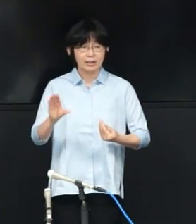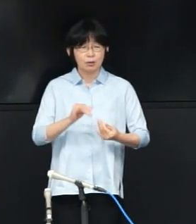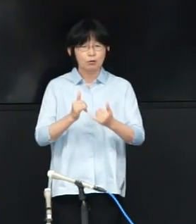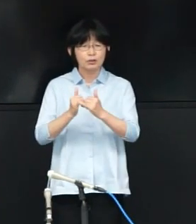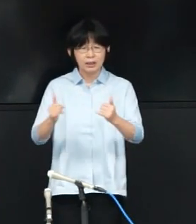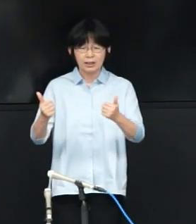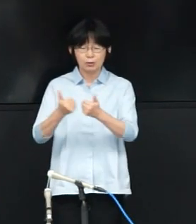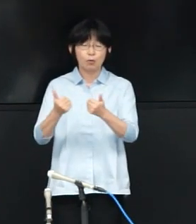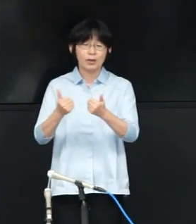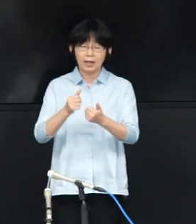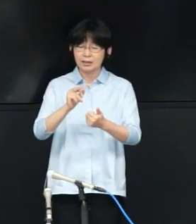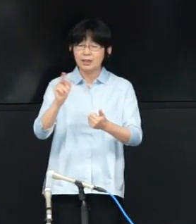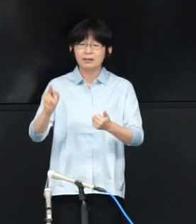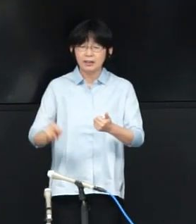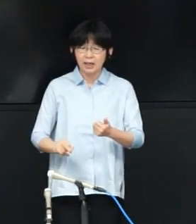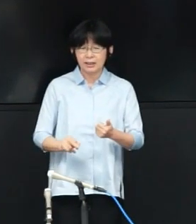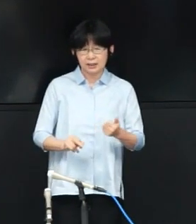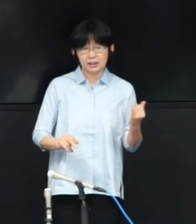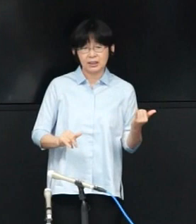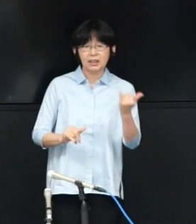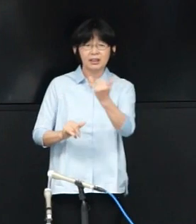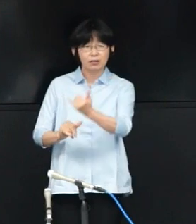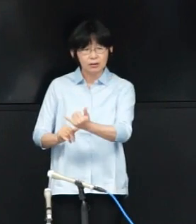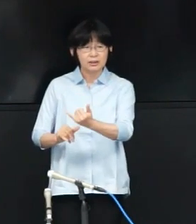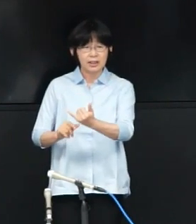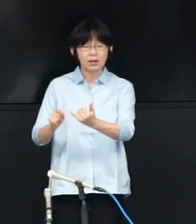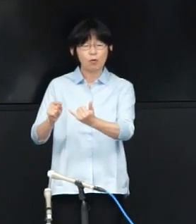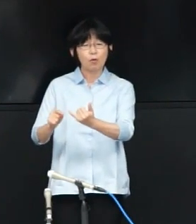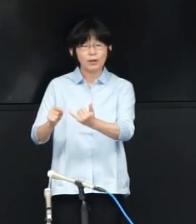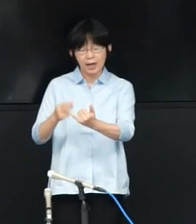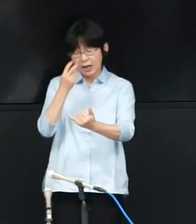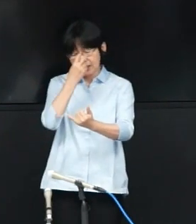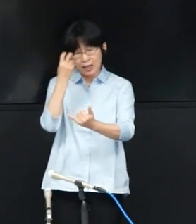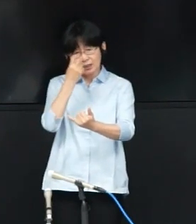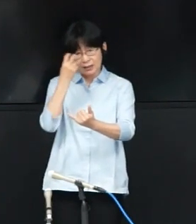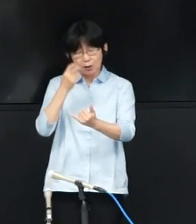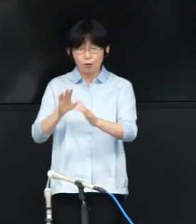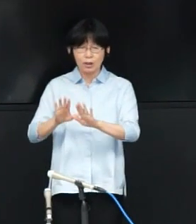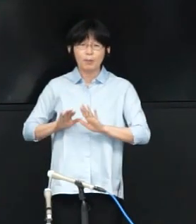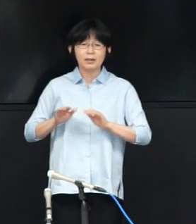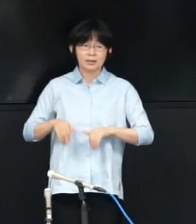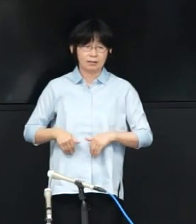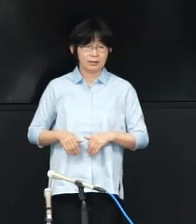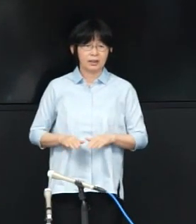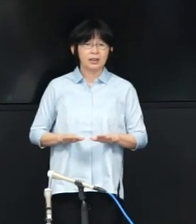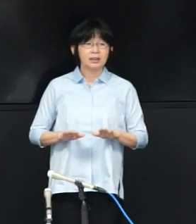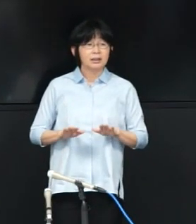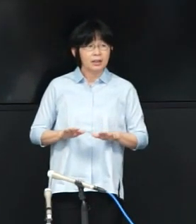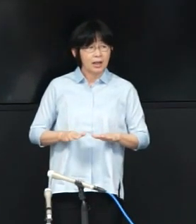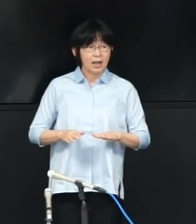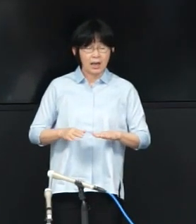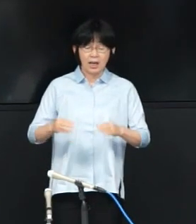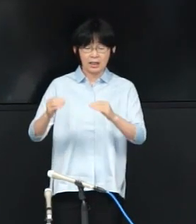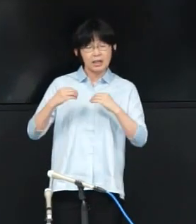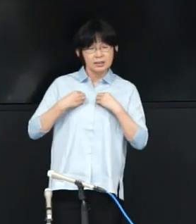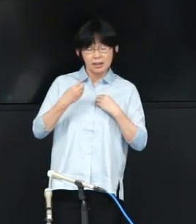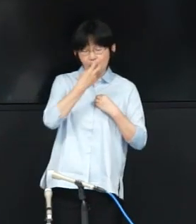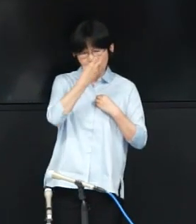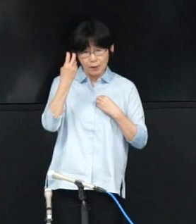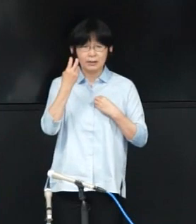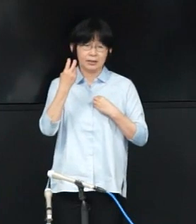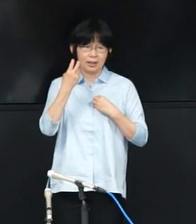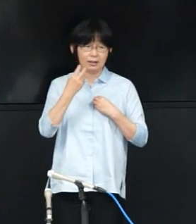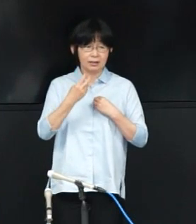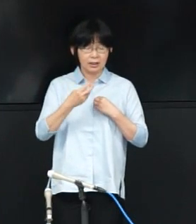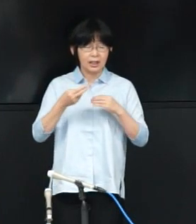25日陽性を確認し、県内の感染症指定医療機関に入院をされ